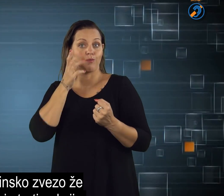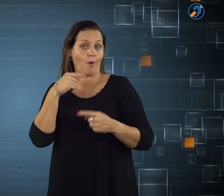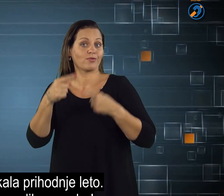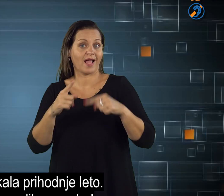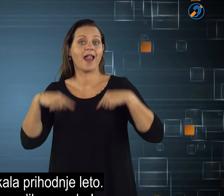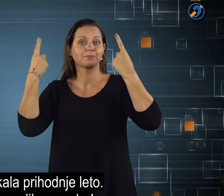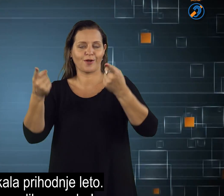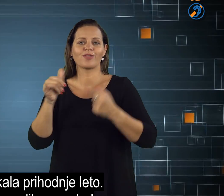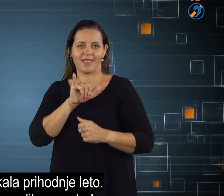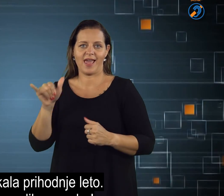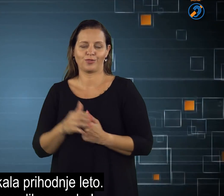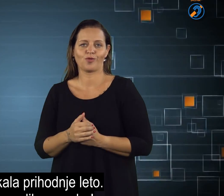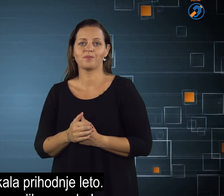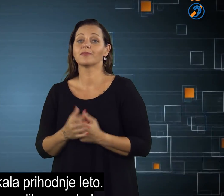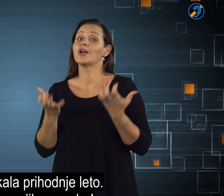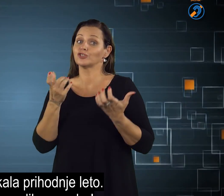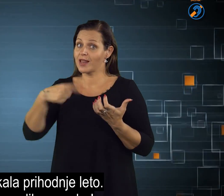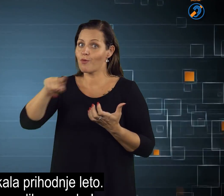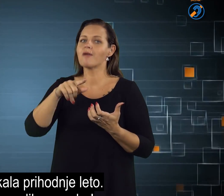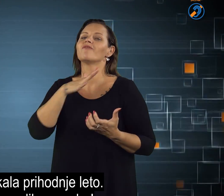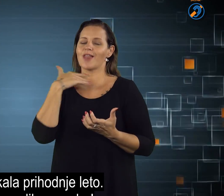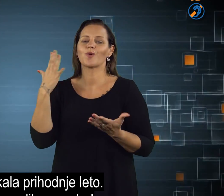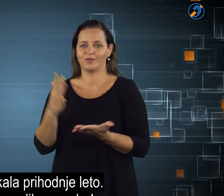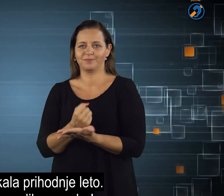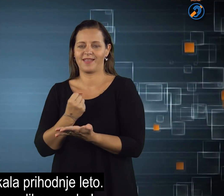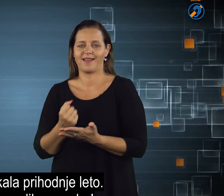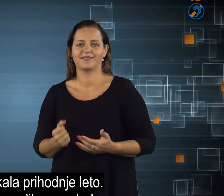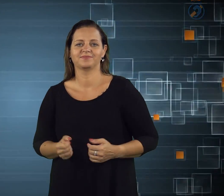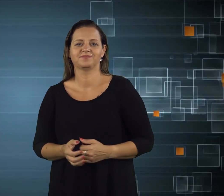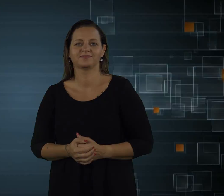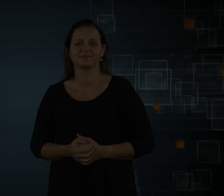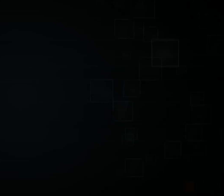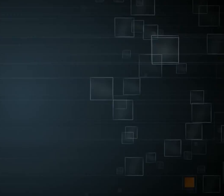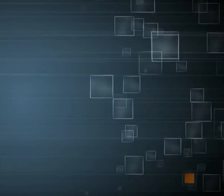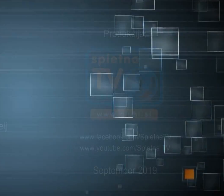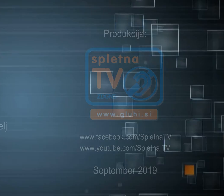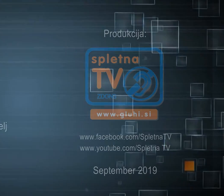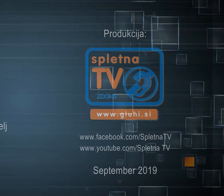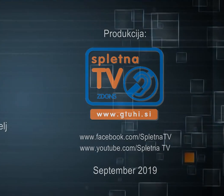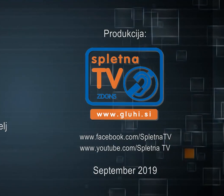potekala prihodnje leto. Želimo jim veliko uspeha.